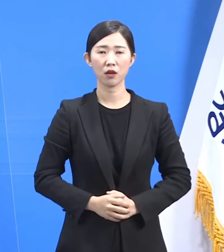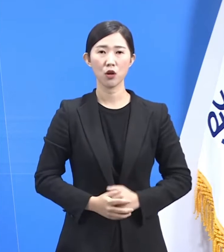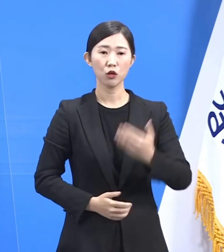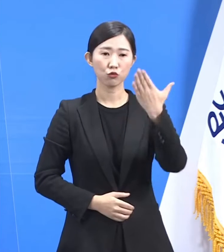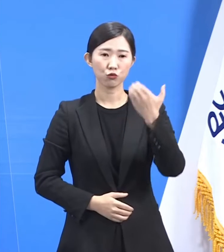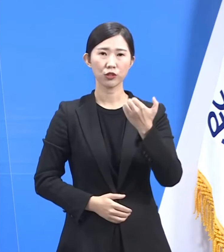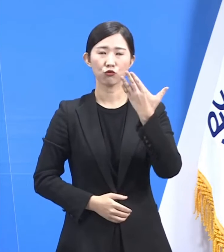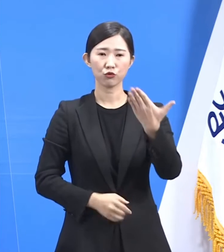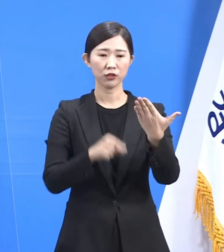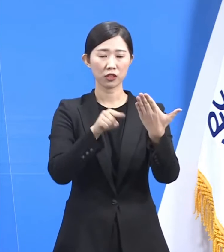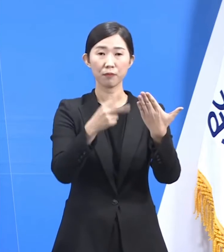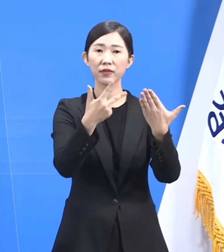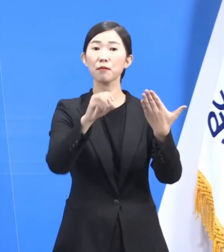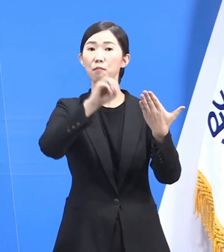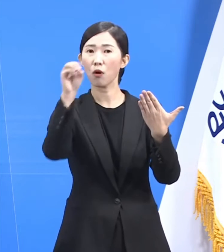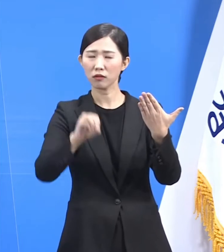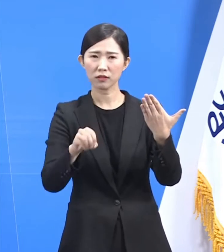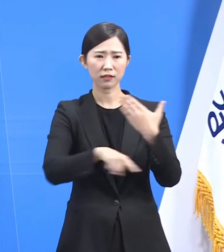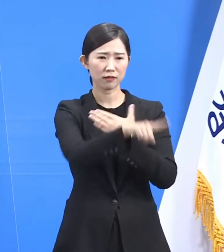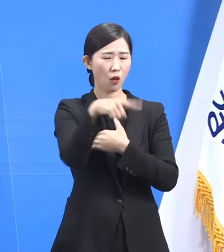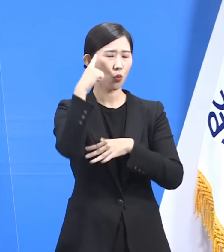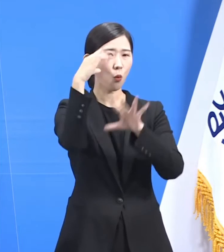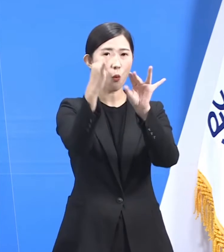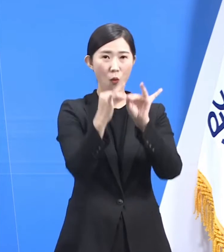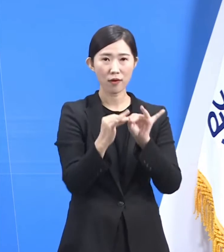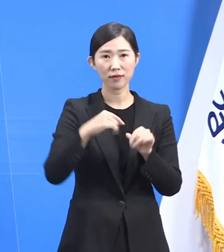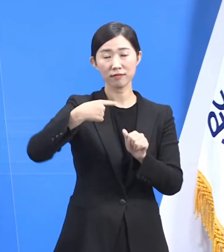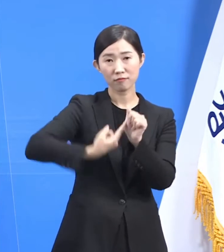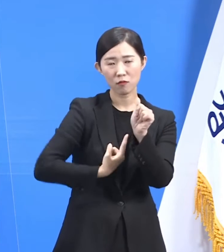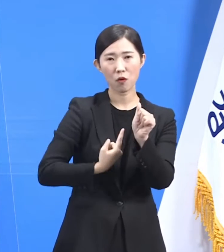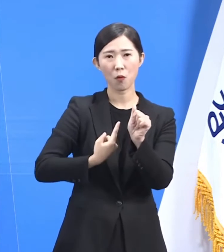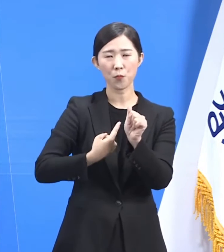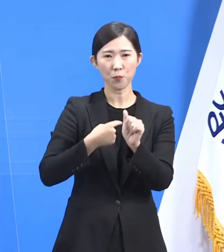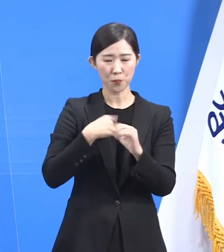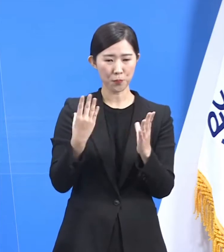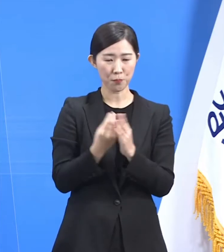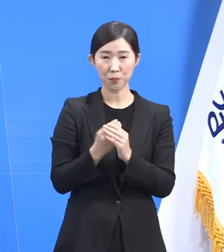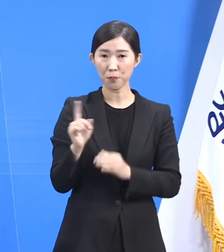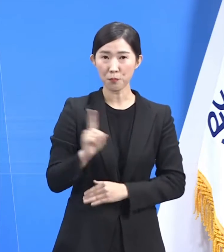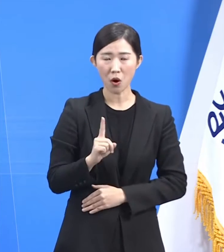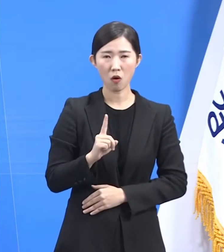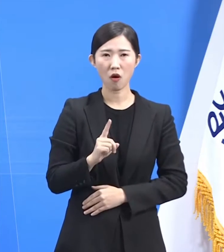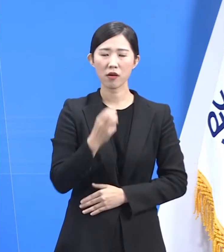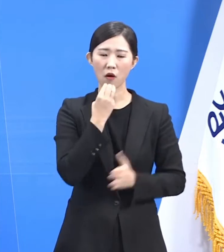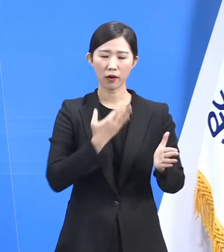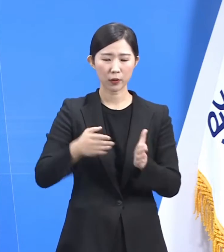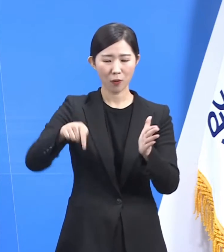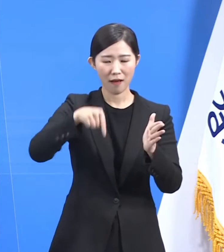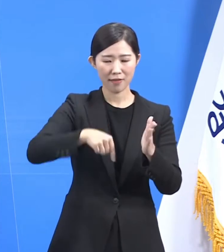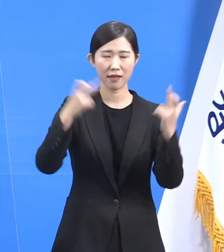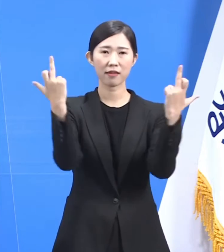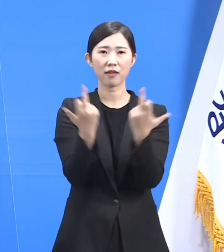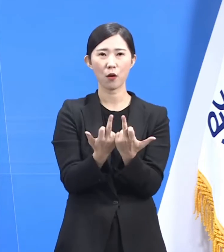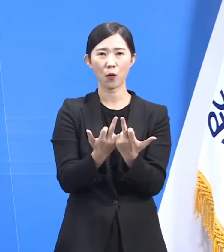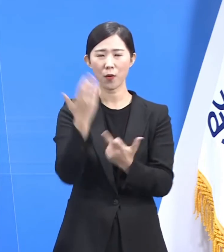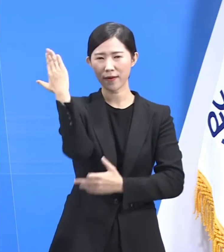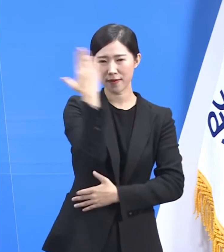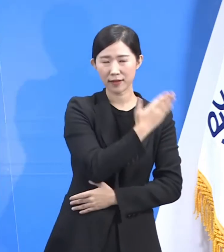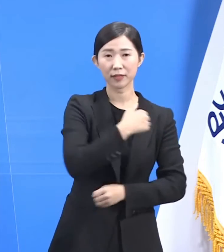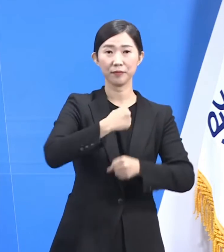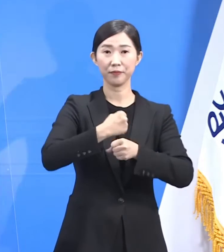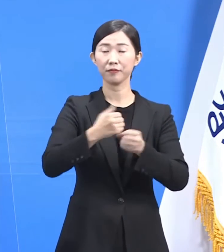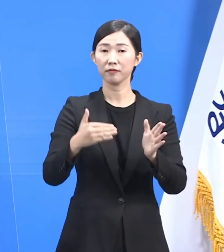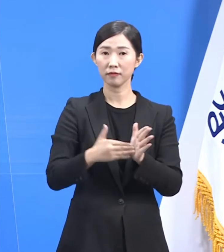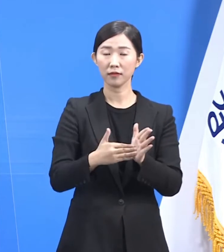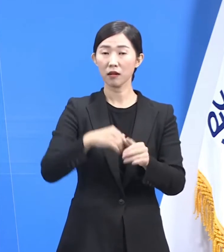99.7%의 자발적 동의로 완료해낸 도내 불법 계곡 하천 정비 사업으로 청정한 계곡을